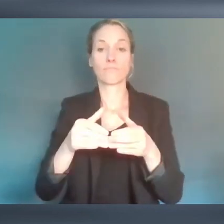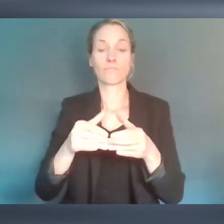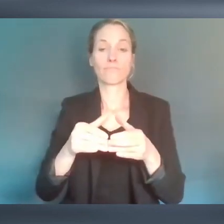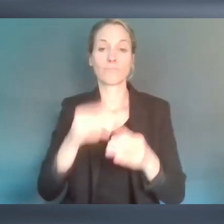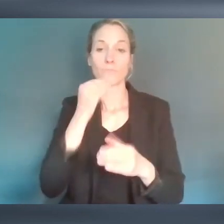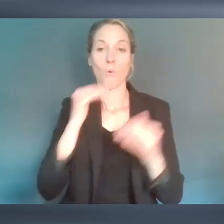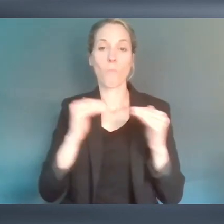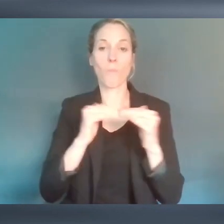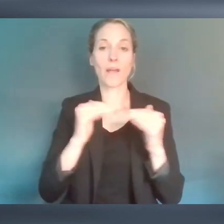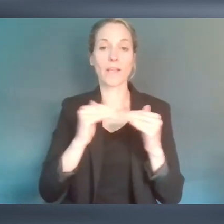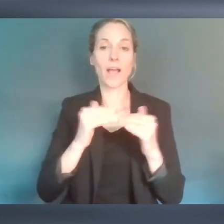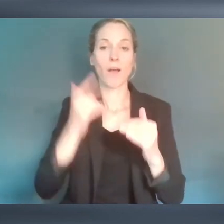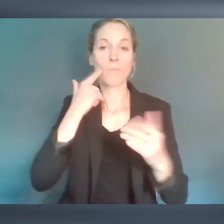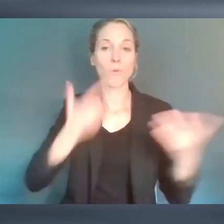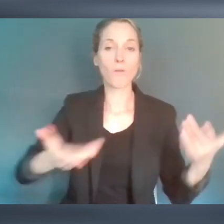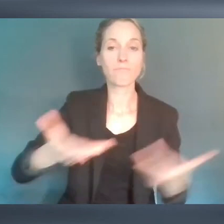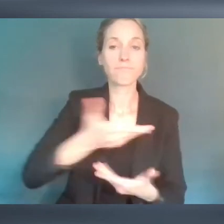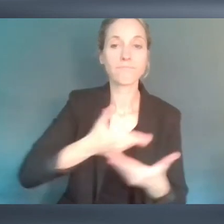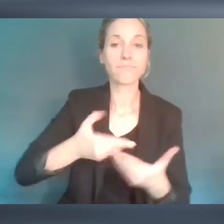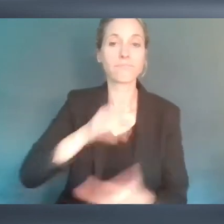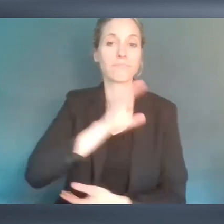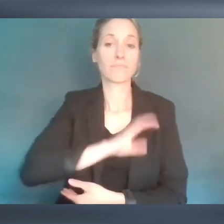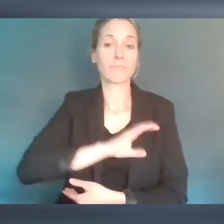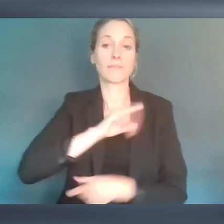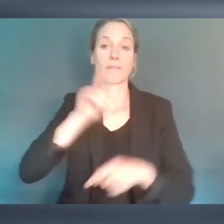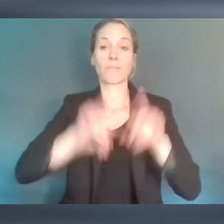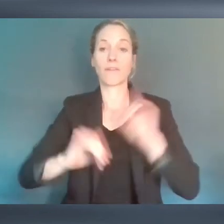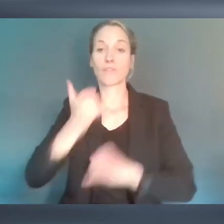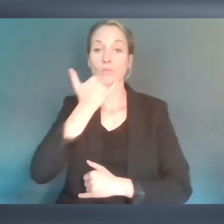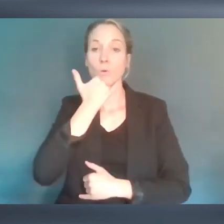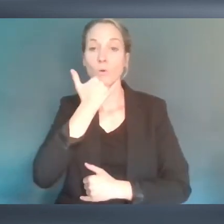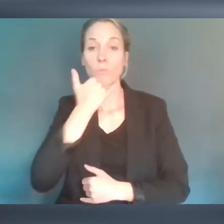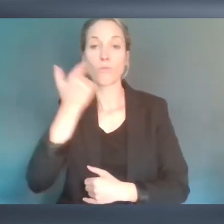se tromper, d'être confronté aux regards et aux opinions des autres,